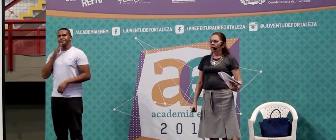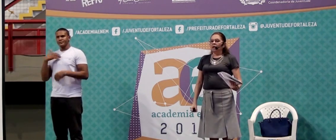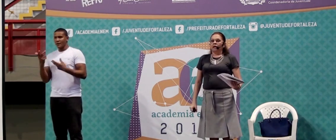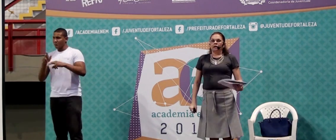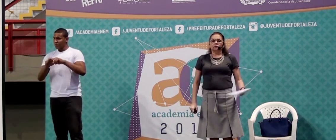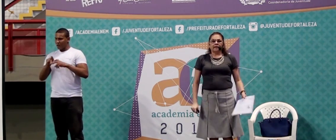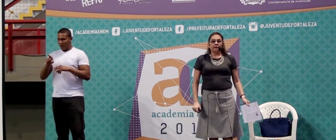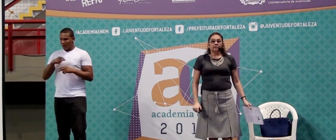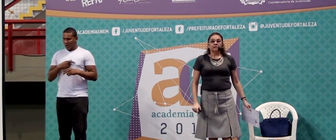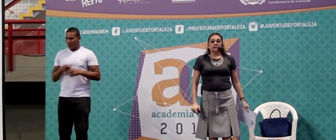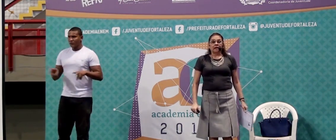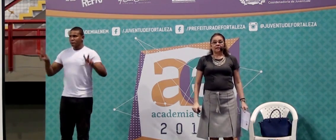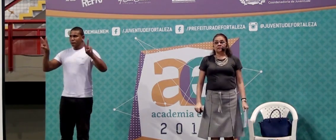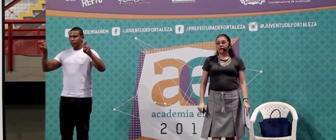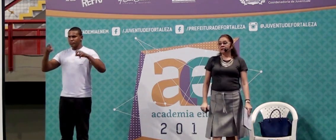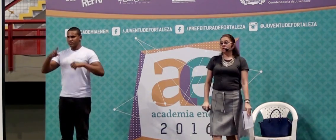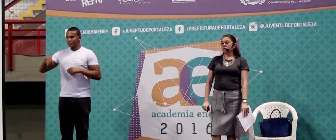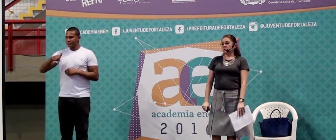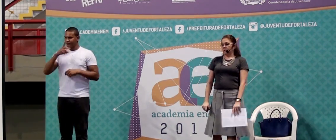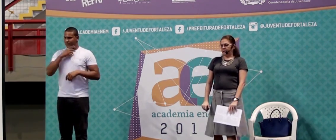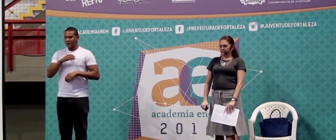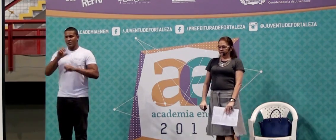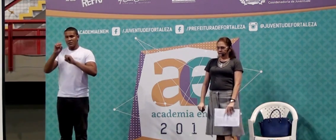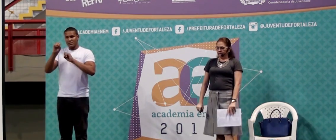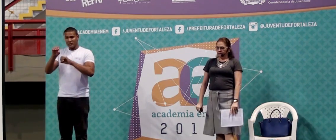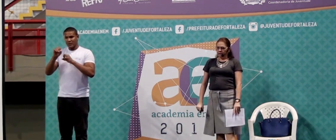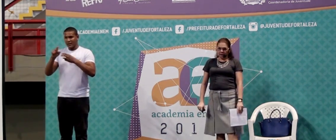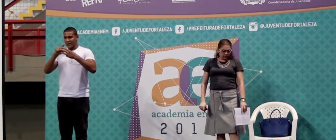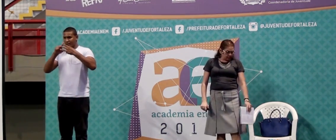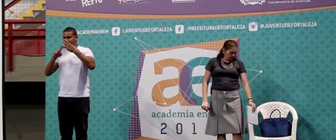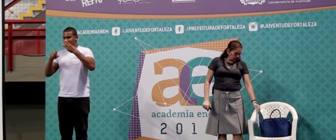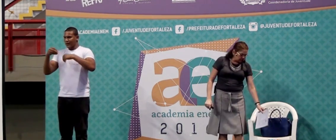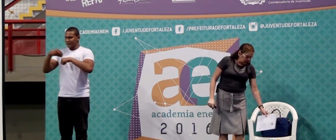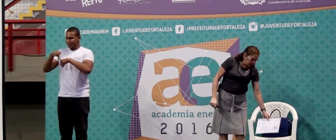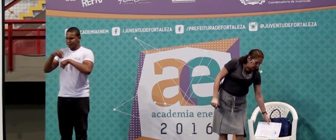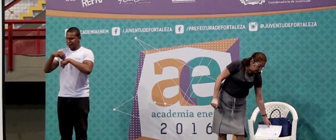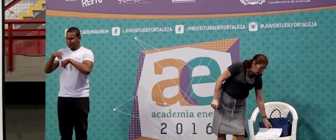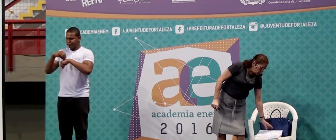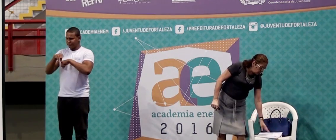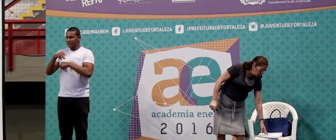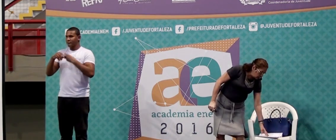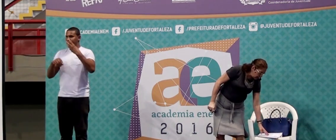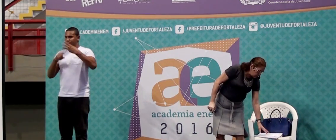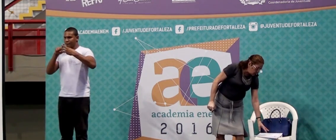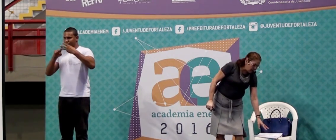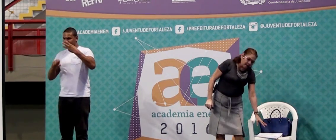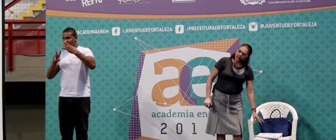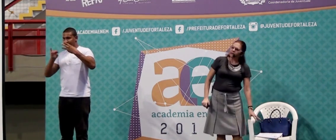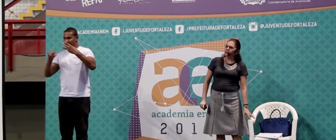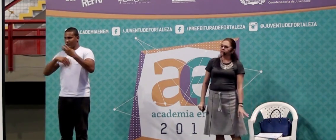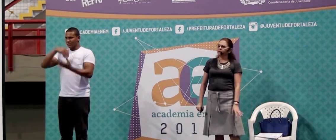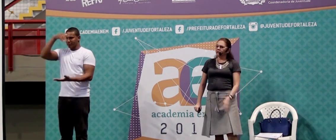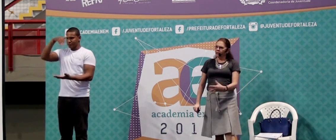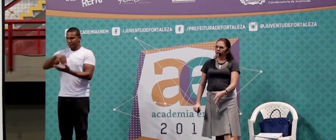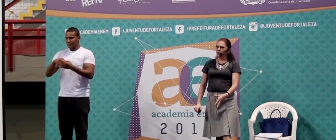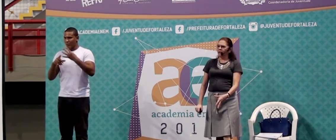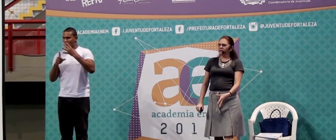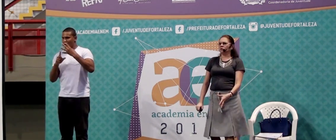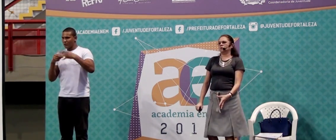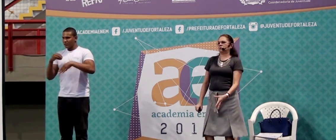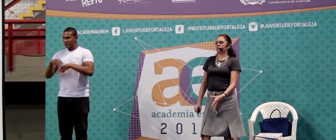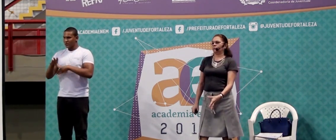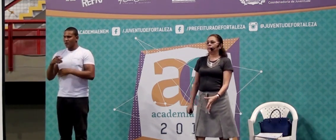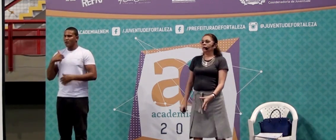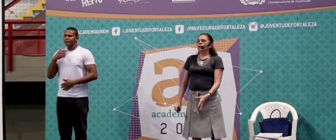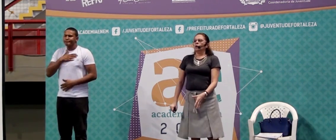assunto. Eu quero ensinar 3 dicas e eu vou encerrar com a 4ª, que é a que eu